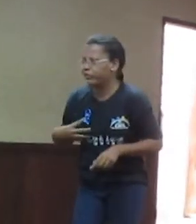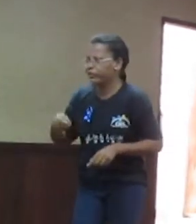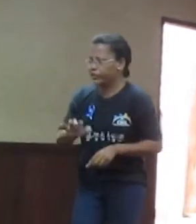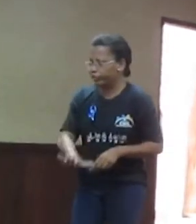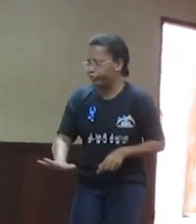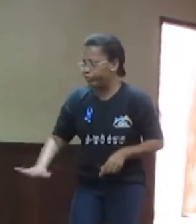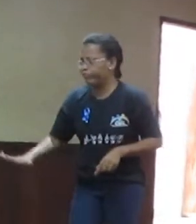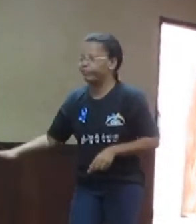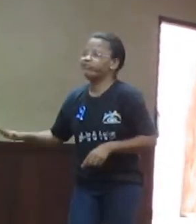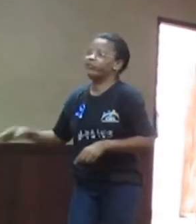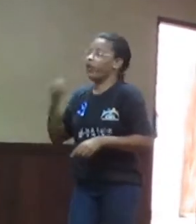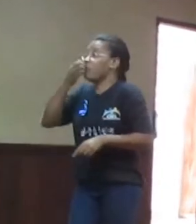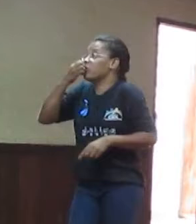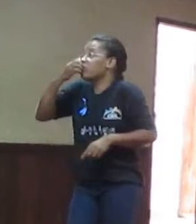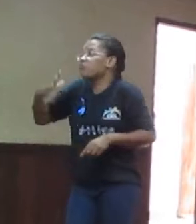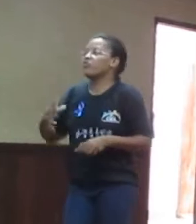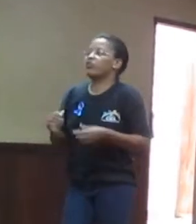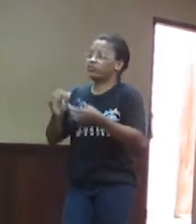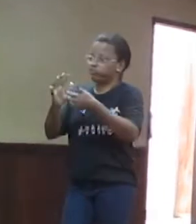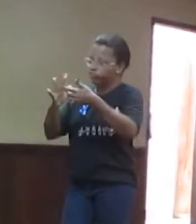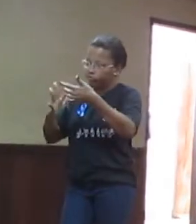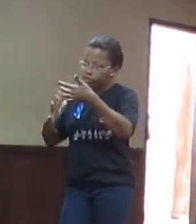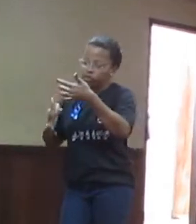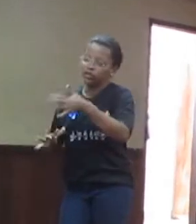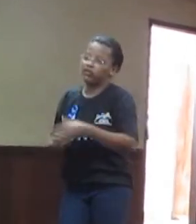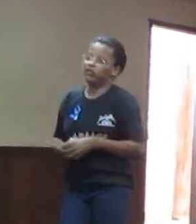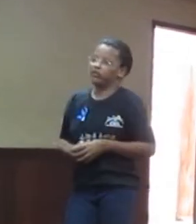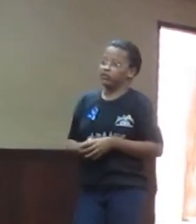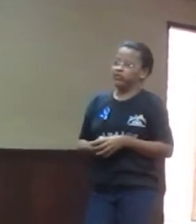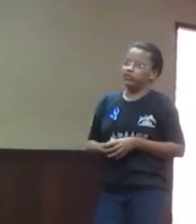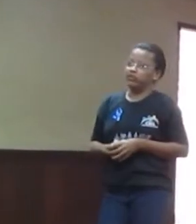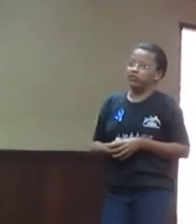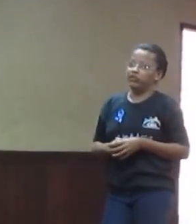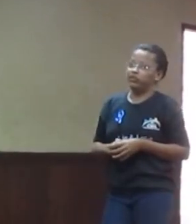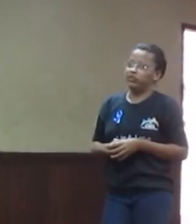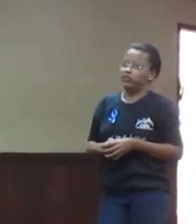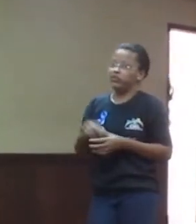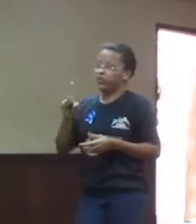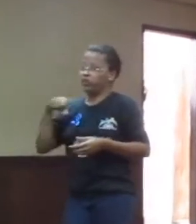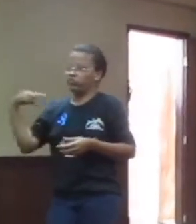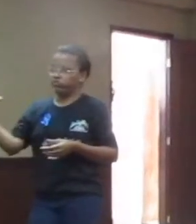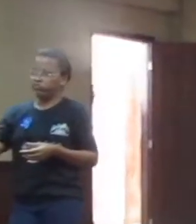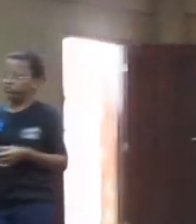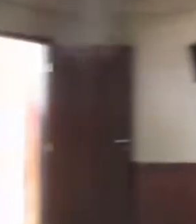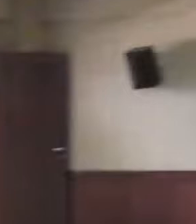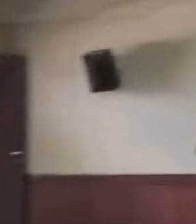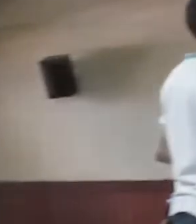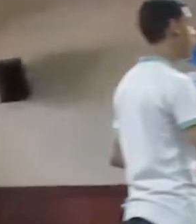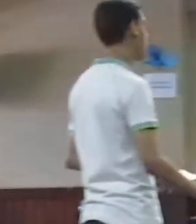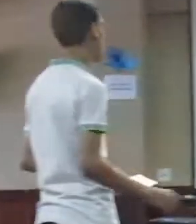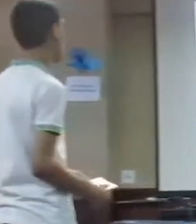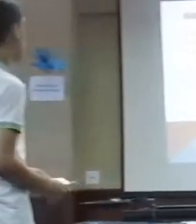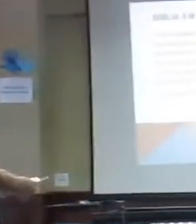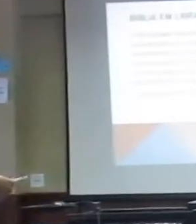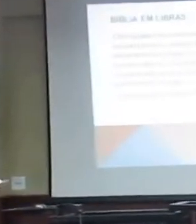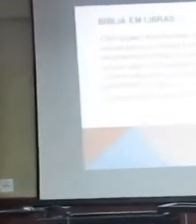já bota no clima para poder aprender, interagir dentro da sociedade com outras crianças também. A